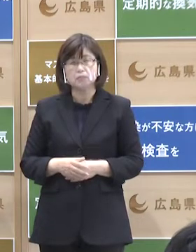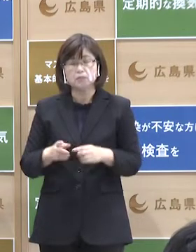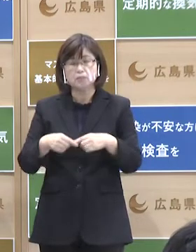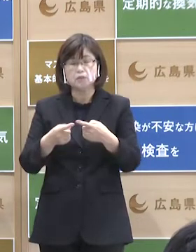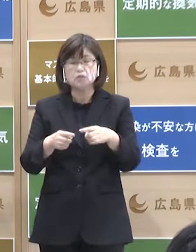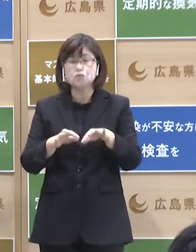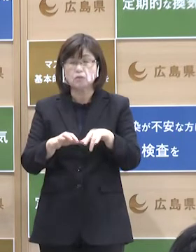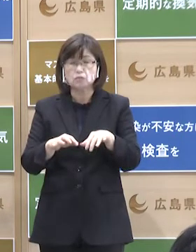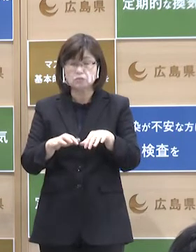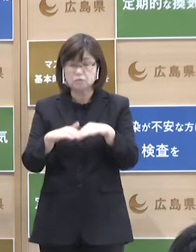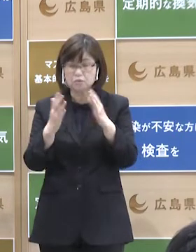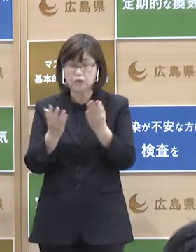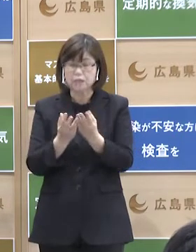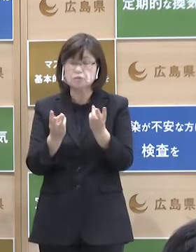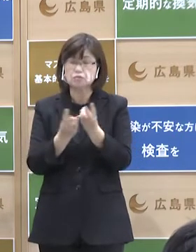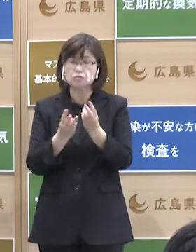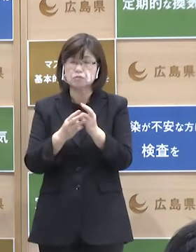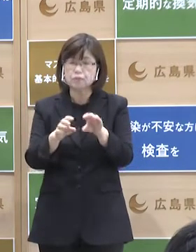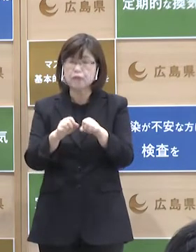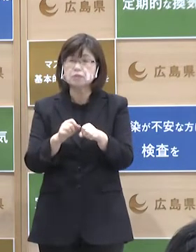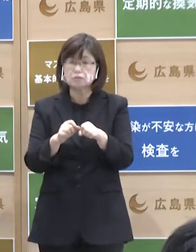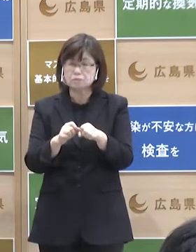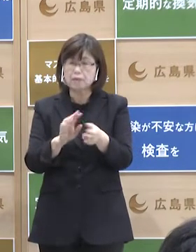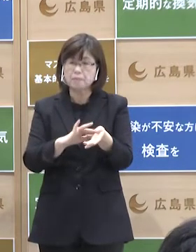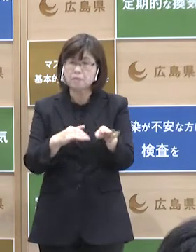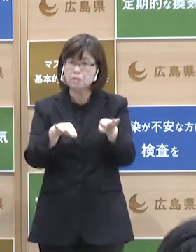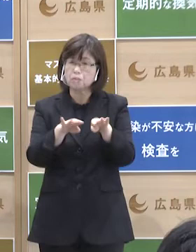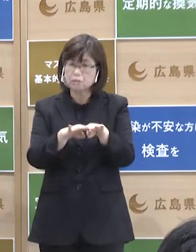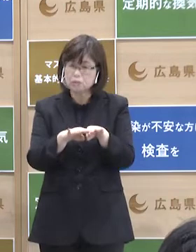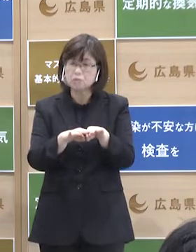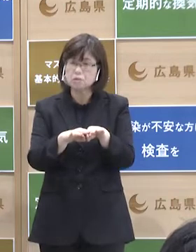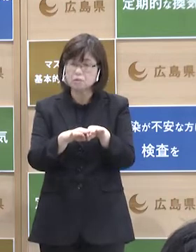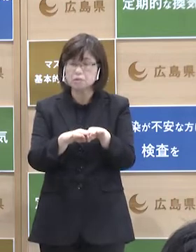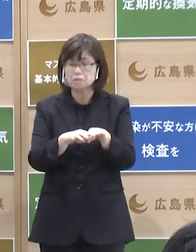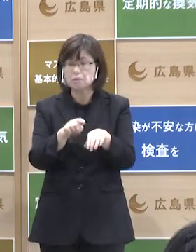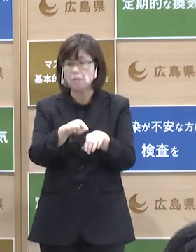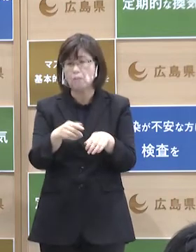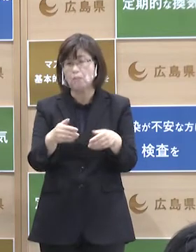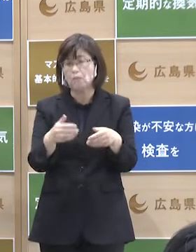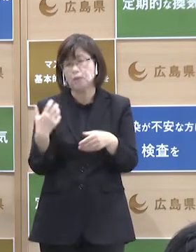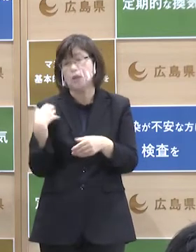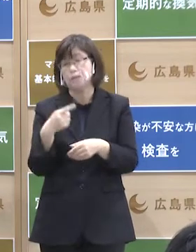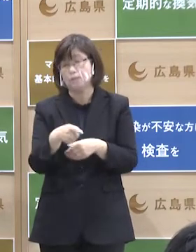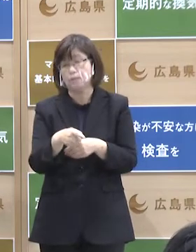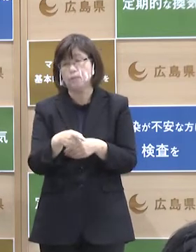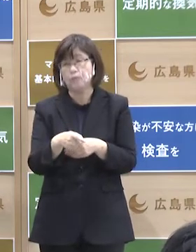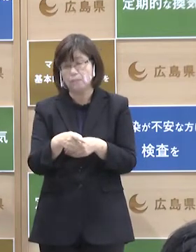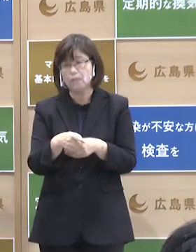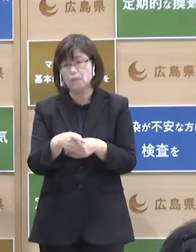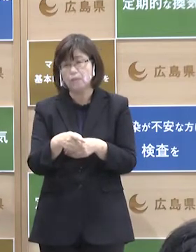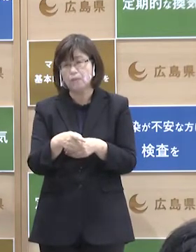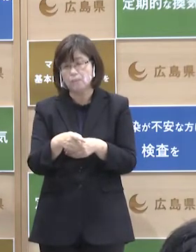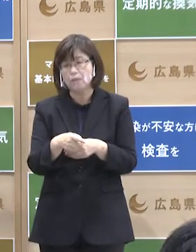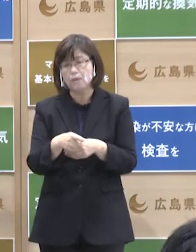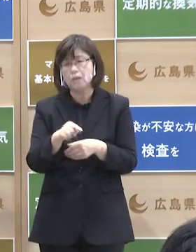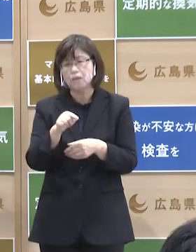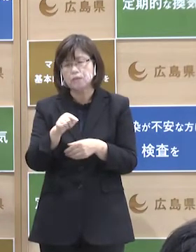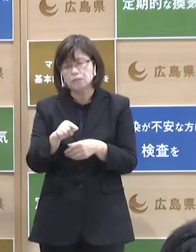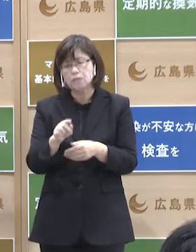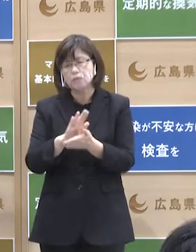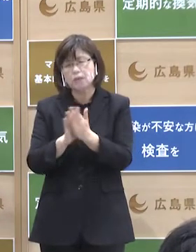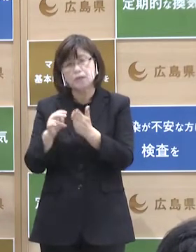軽減の問題で、で広島県としてはですね、こういろんな形でその負荷を軽減をしなが